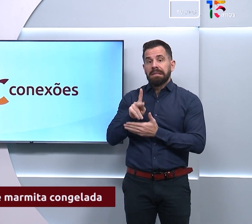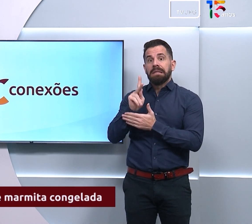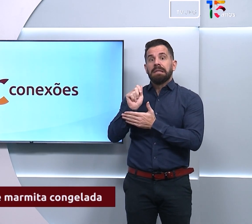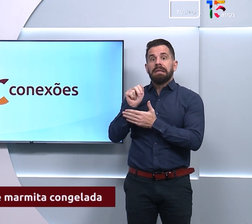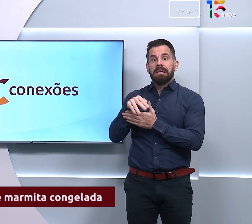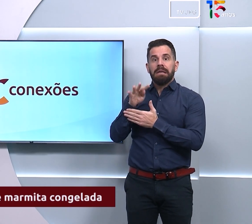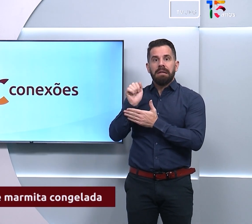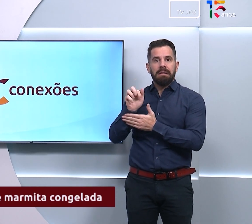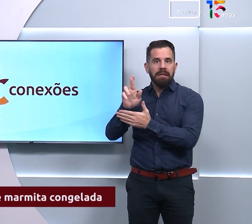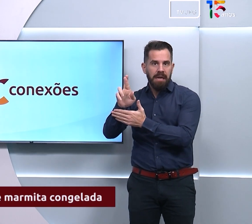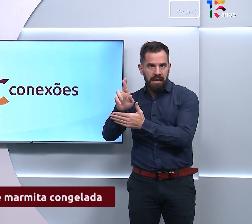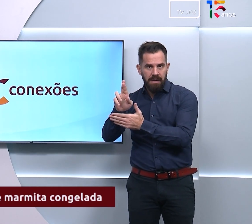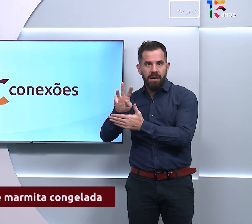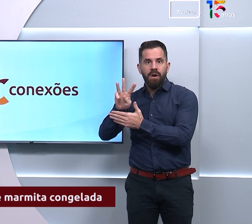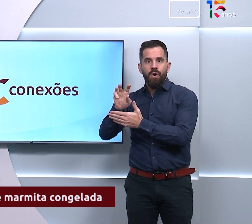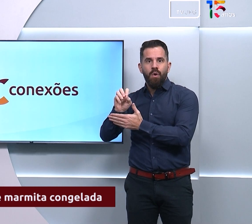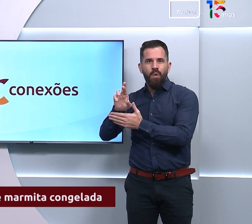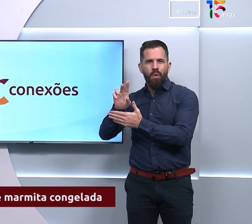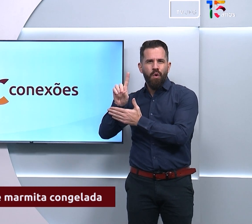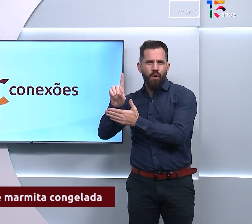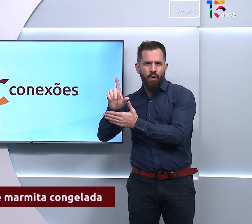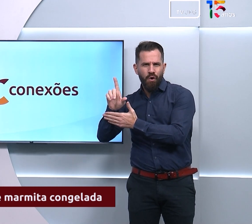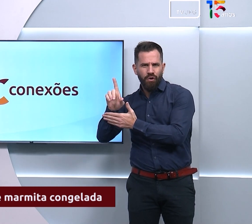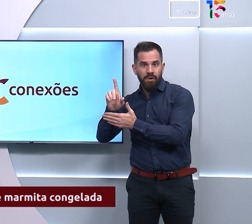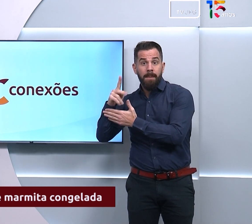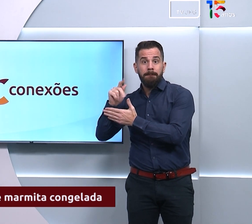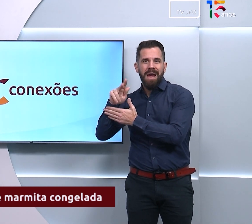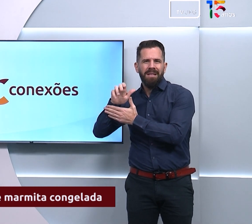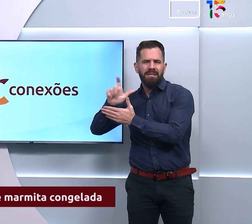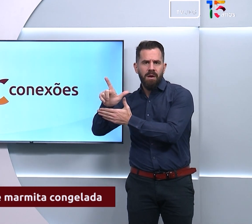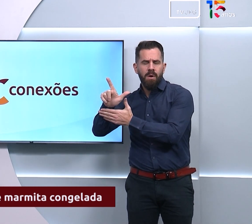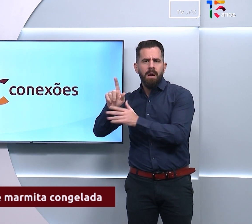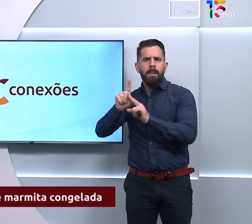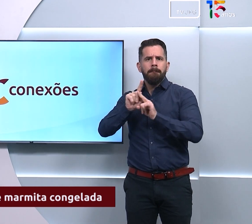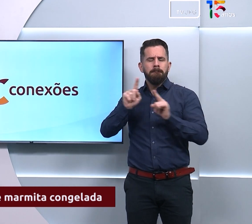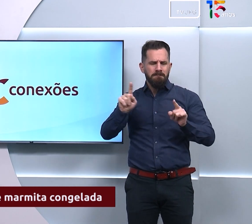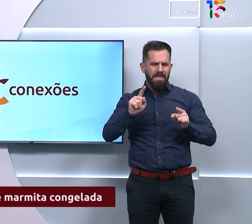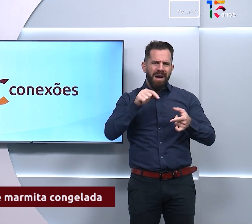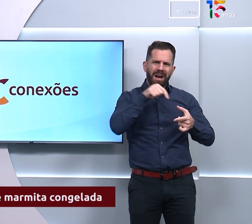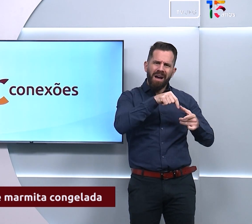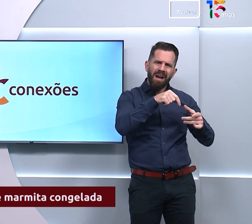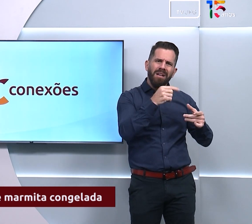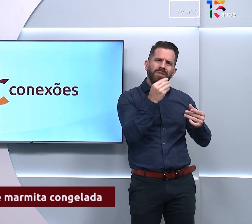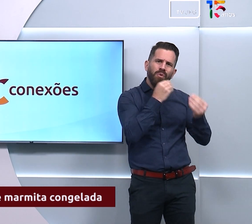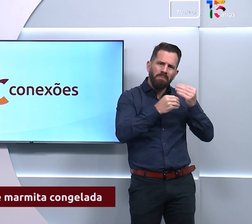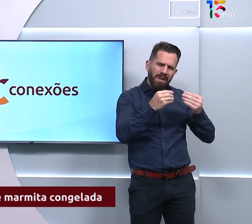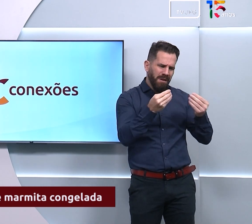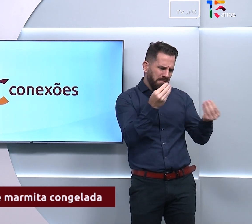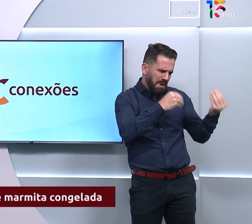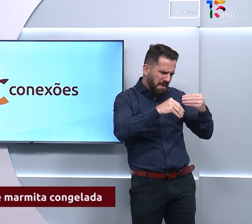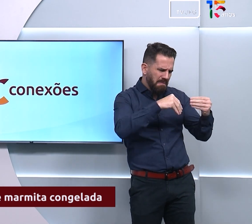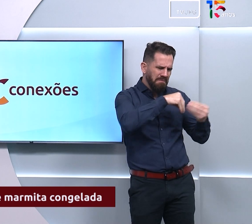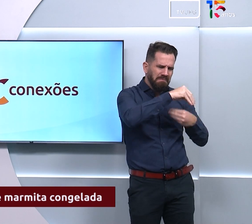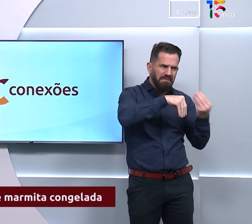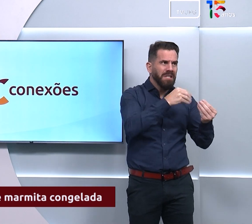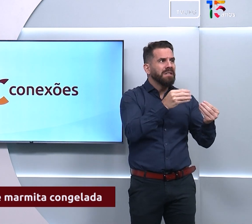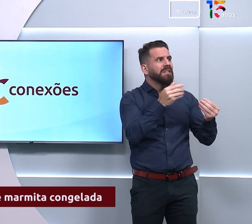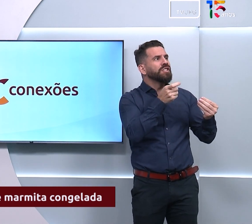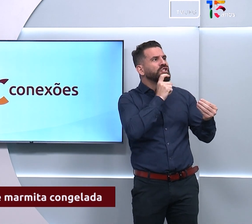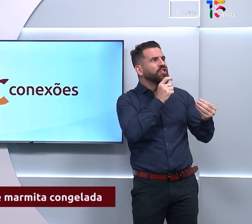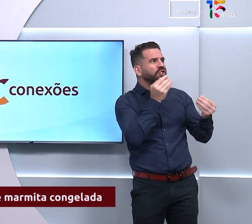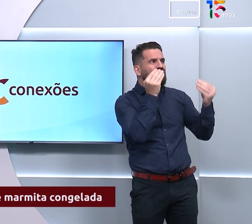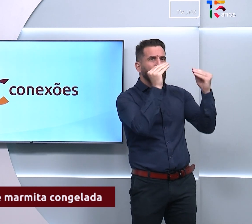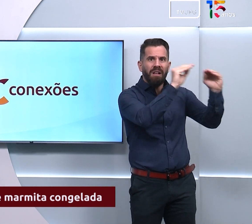World Panel. Mas, será que existe perda de nutrientes nesse processo de congelar e depois esquentar a